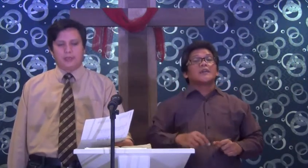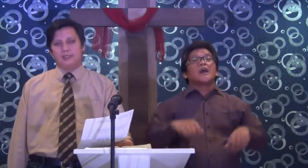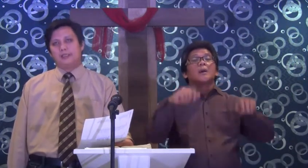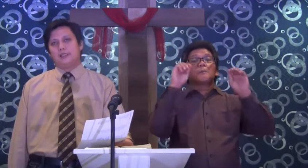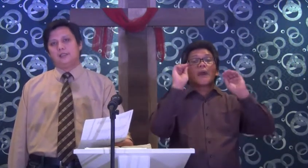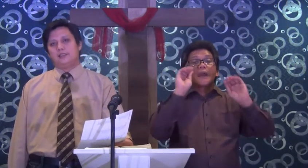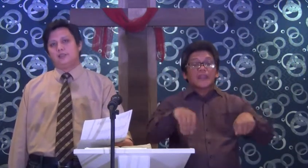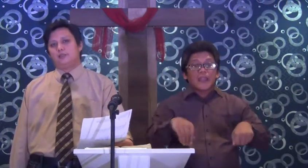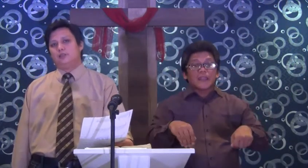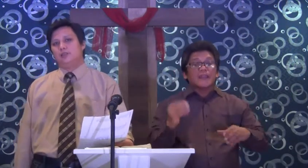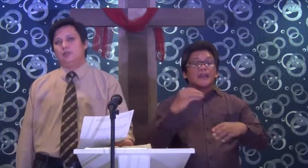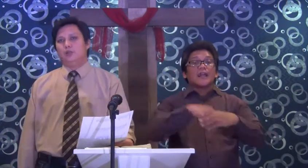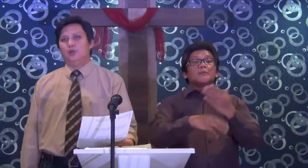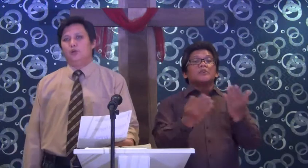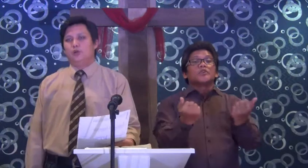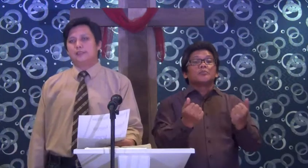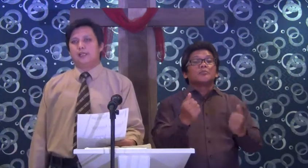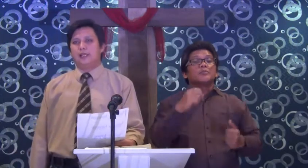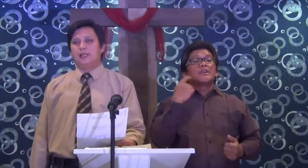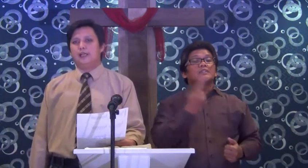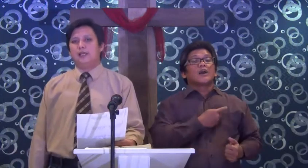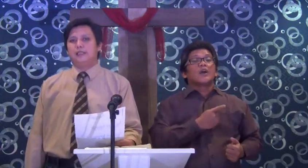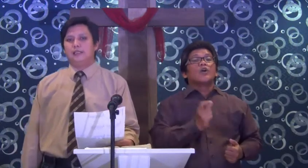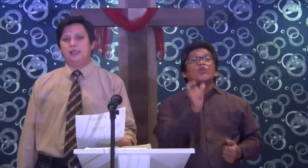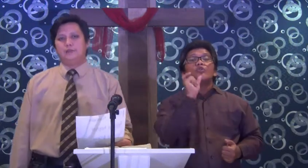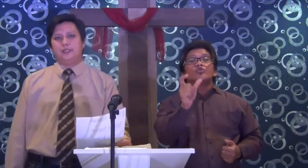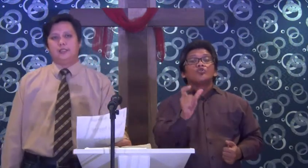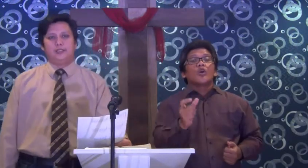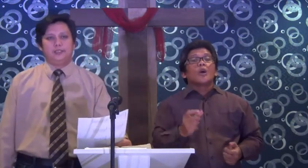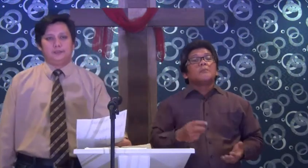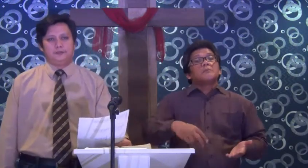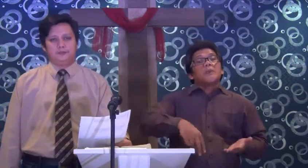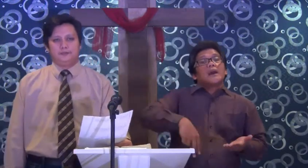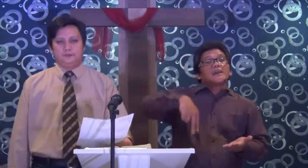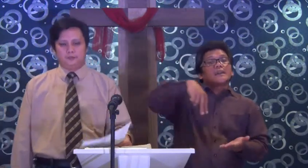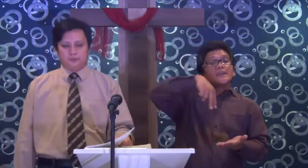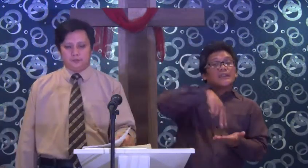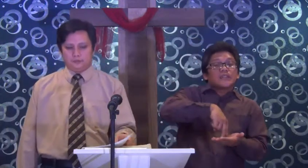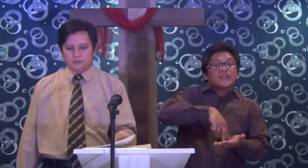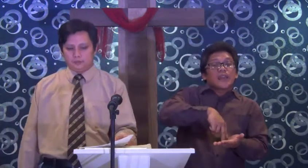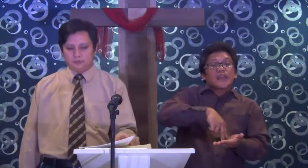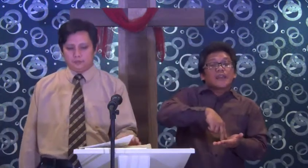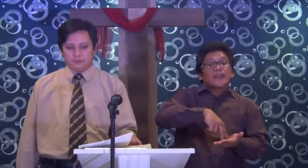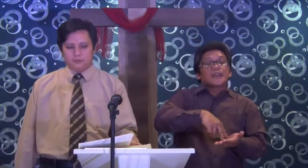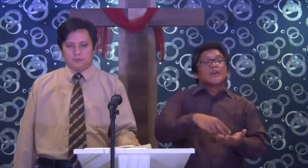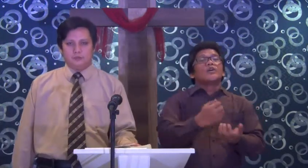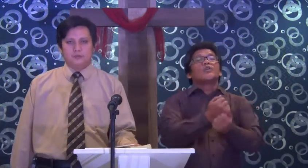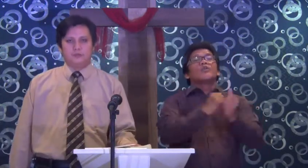untuk membangkitkan kuasa Allah di dalam diri kita.